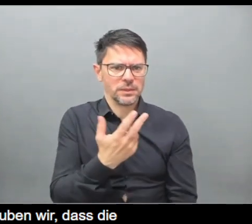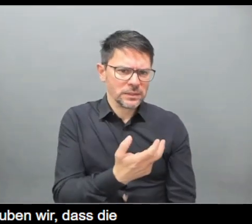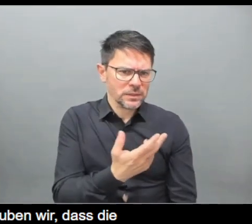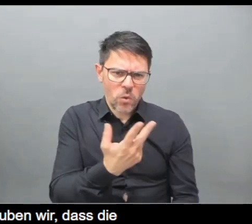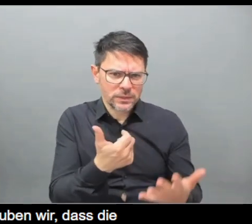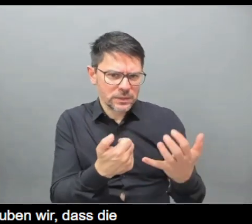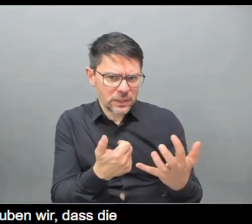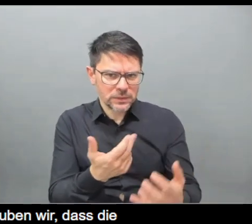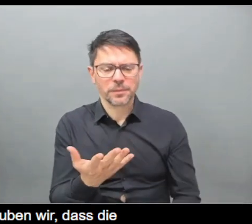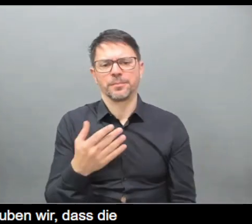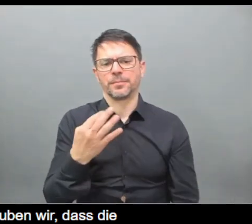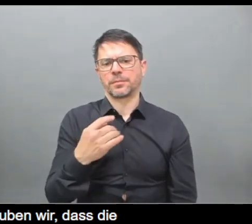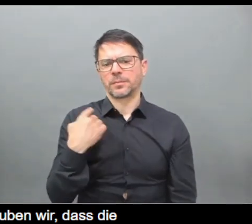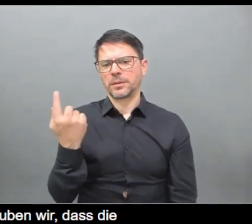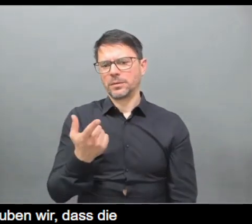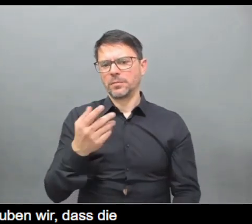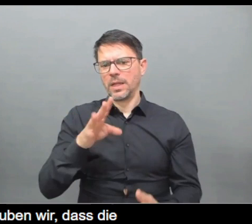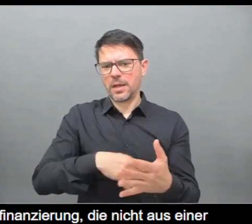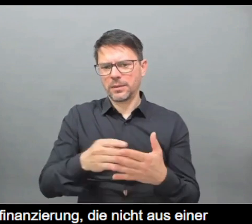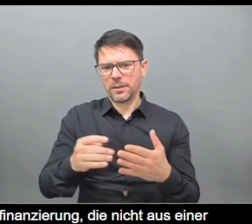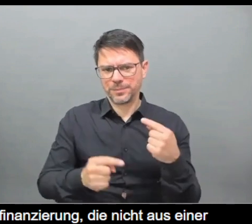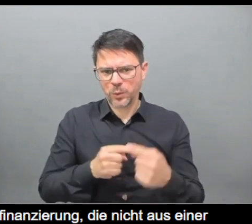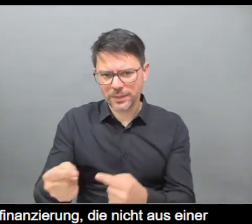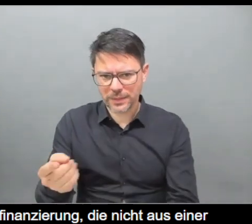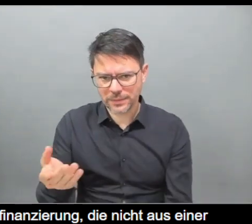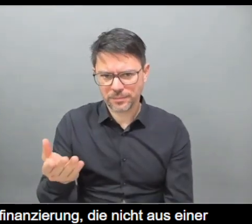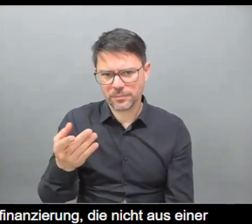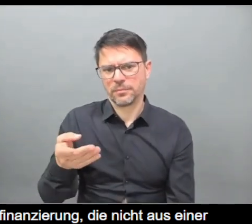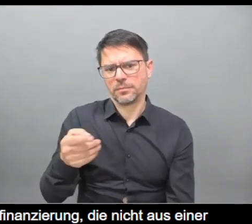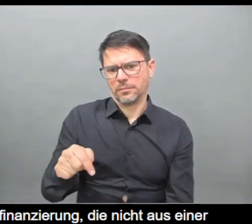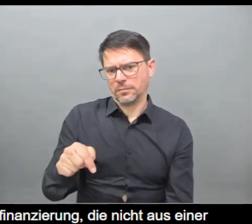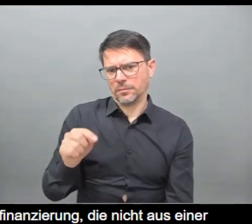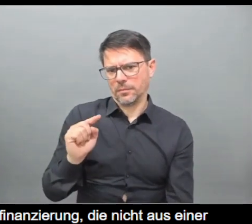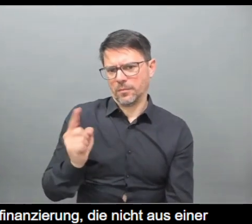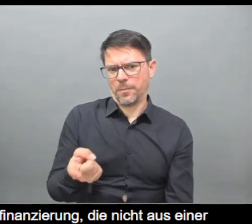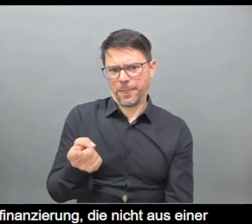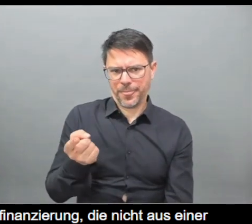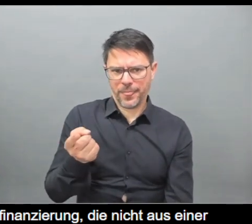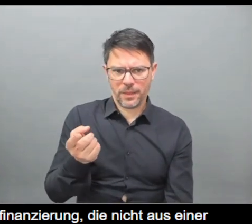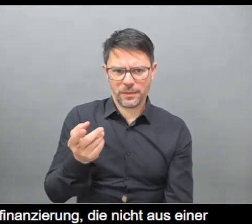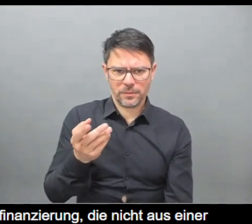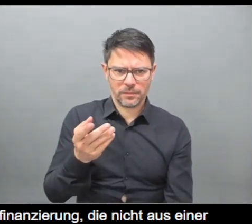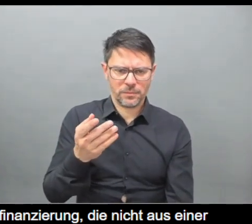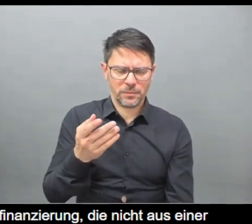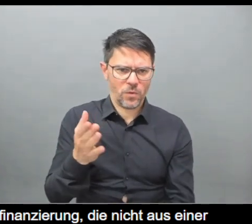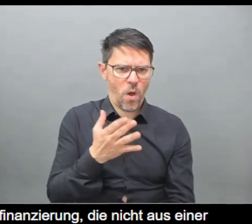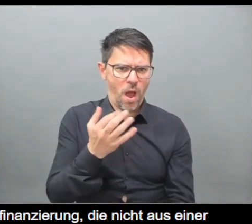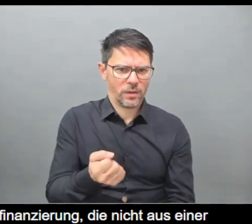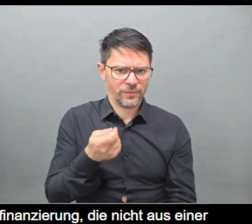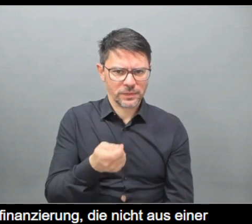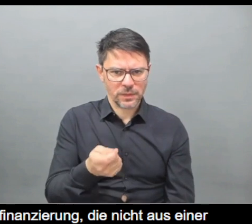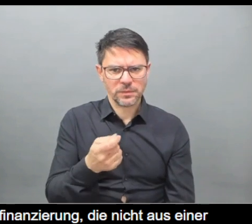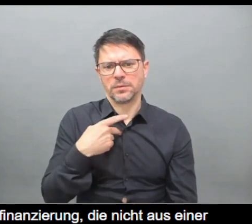Es nimmt Druck raus, sich auch gegenseitig im Wettbewerb zu begeben der Fachkräfte. Und das wäre eine Chance, dann